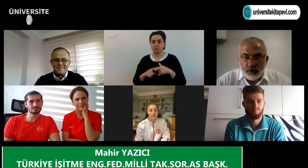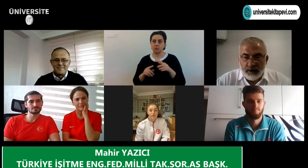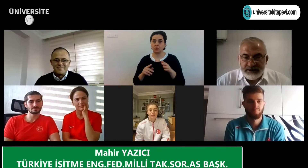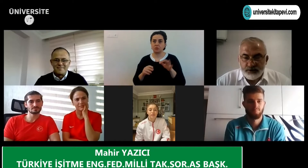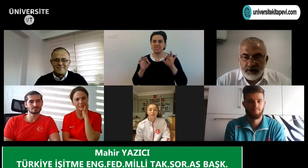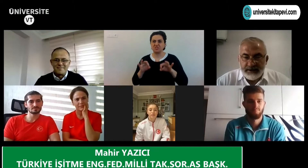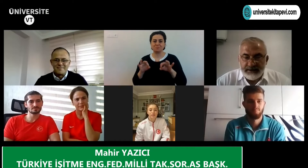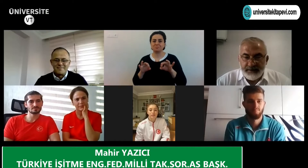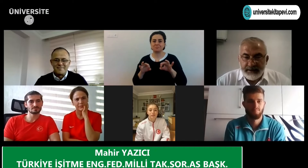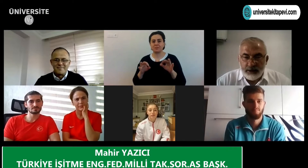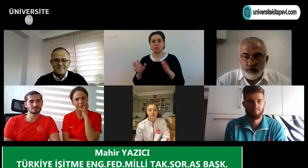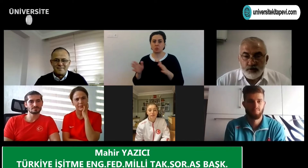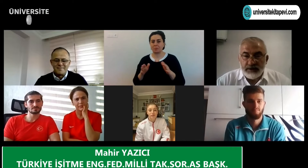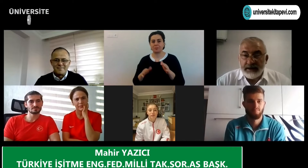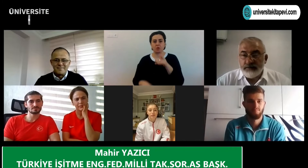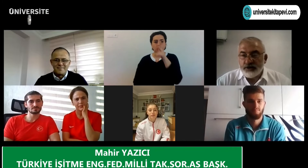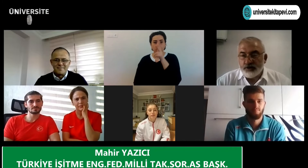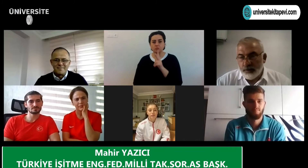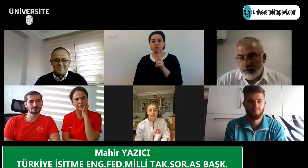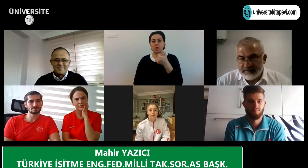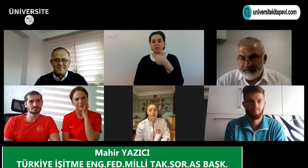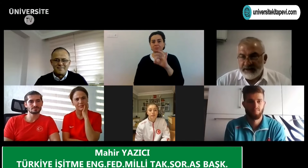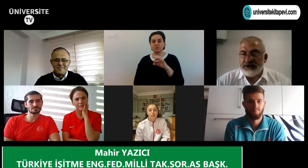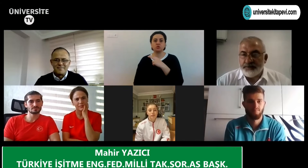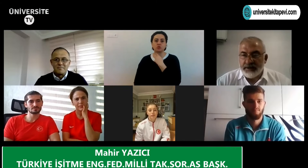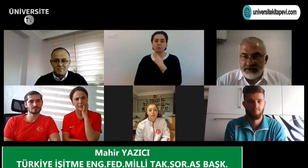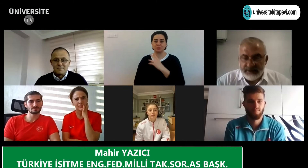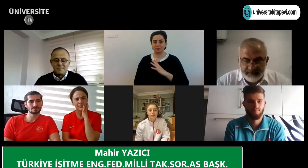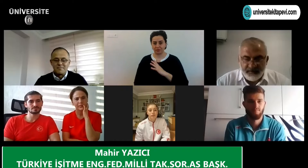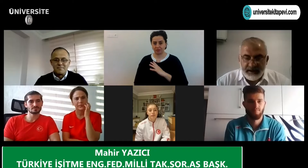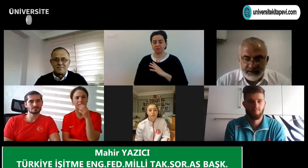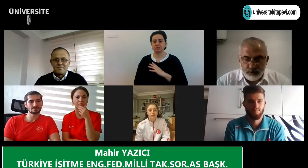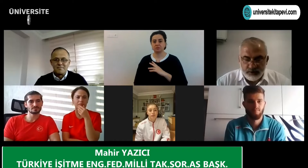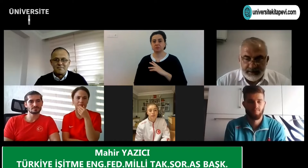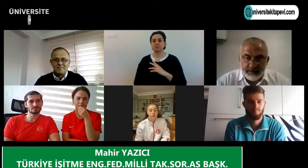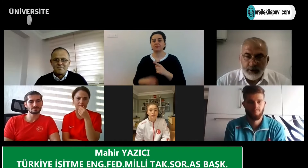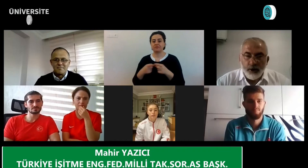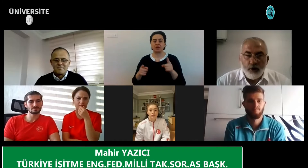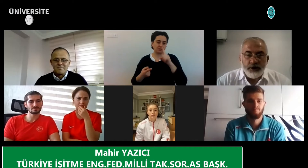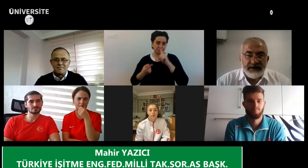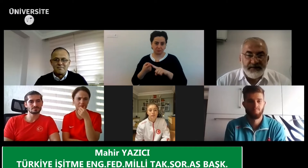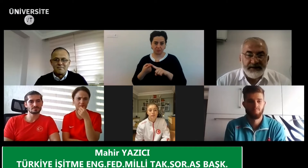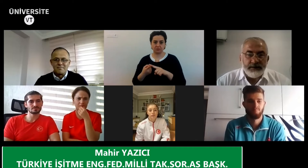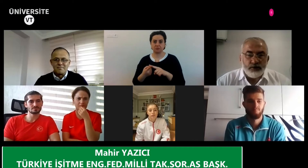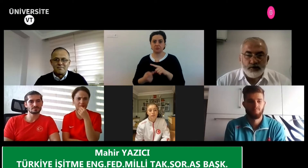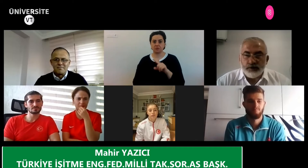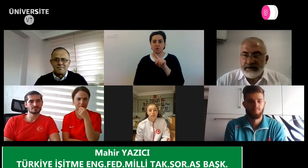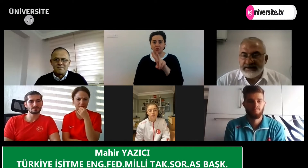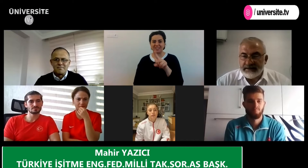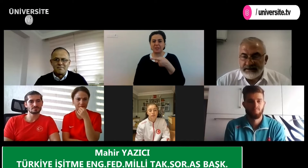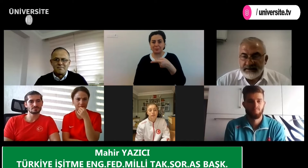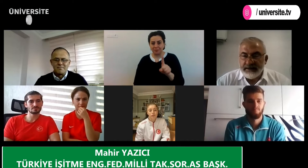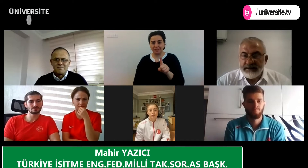totalde şu an itibariyle 360 kulübü var. Değişik branşlarda faaliyet gösteren 12 bin